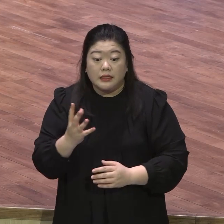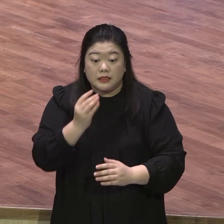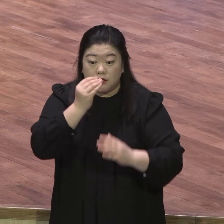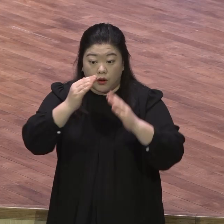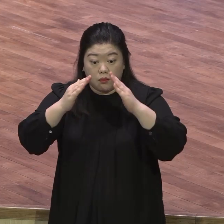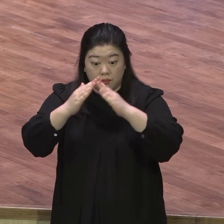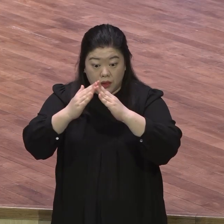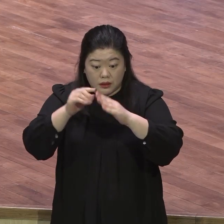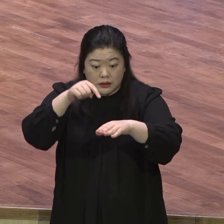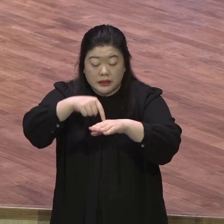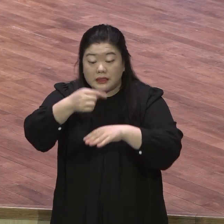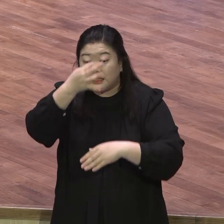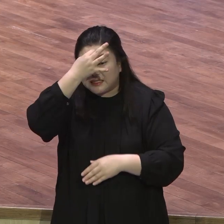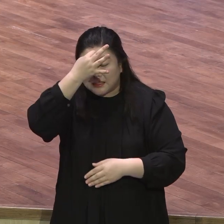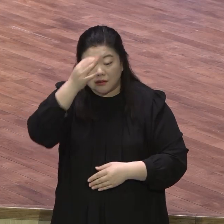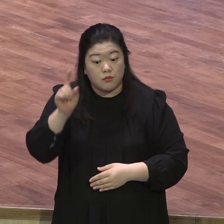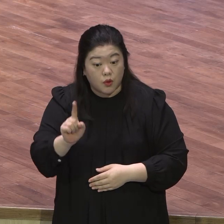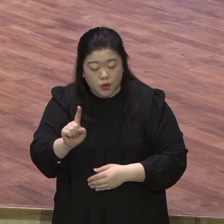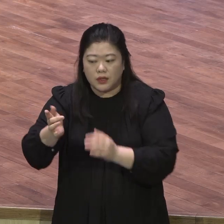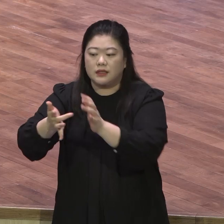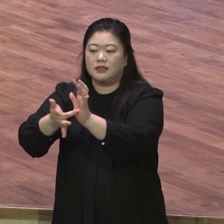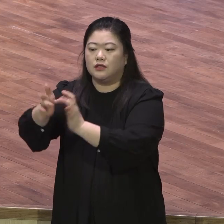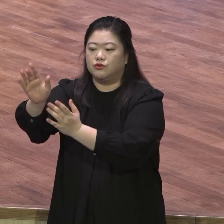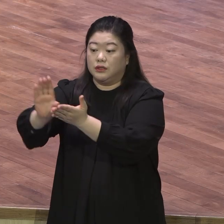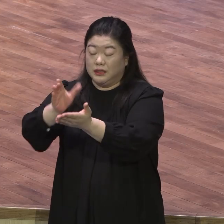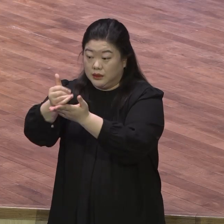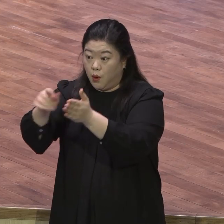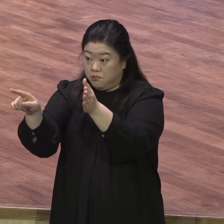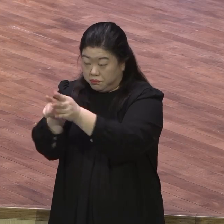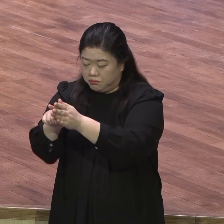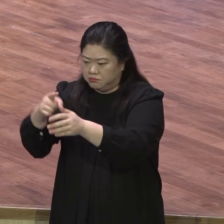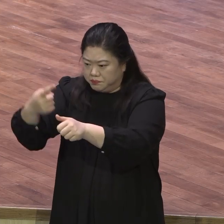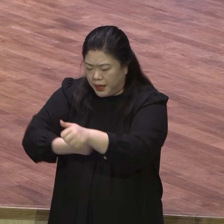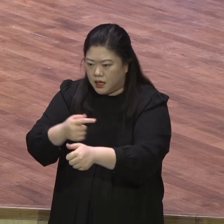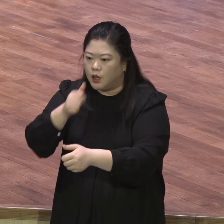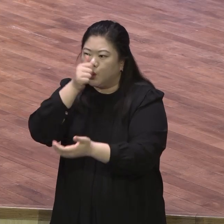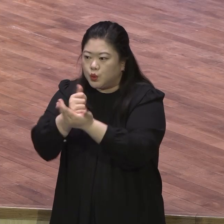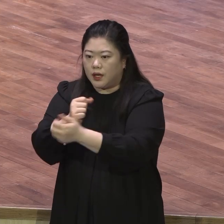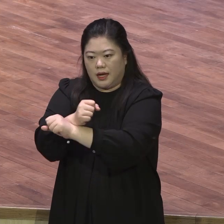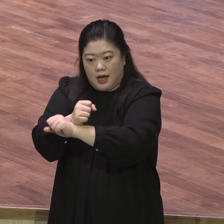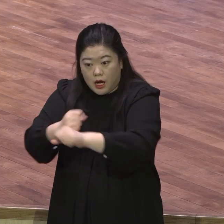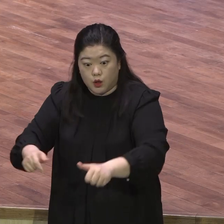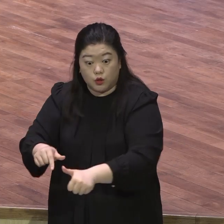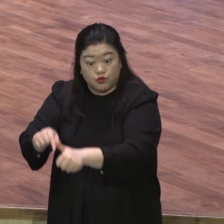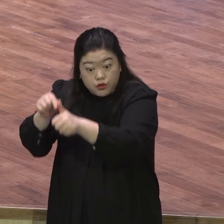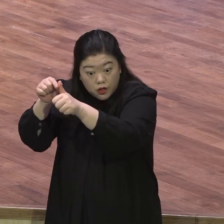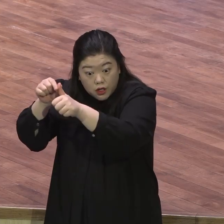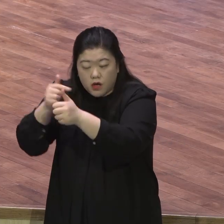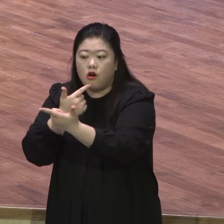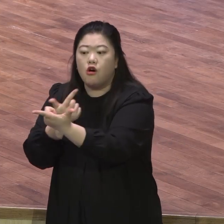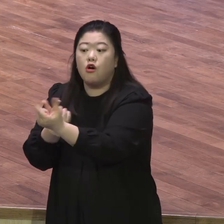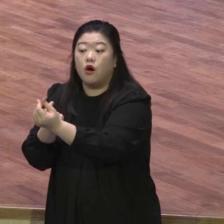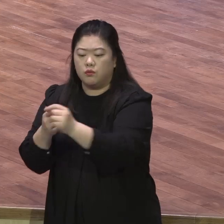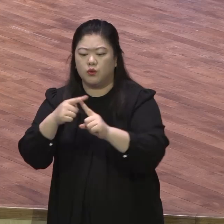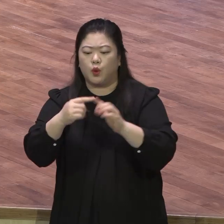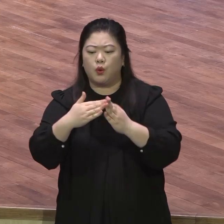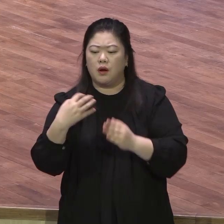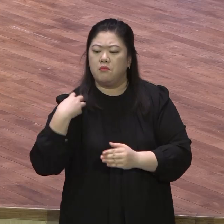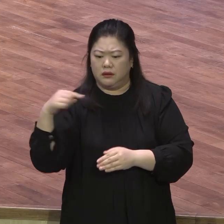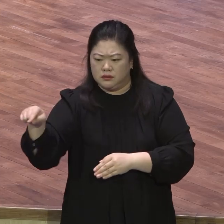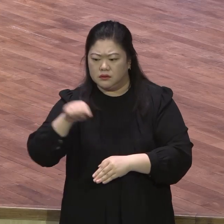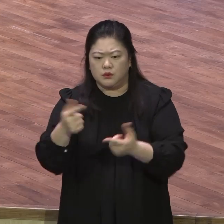다 예수의 시도가 하는 기능. 예수의 시도를 믿음으로 받는 축복을 거기에 다 들어있는 거예요. 특별히 본문에